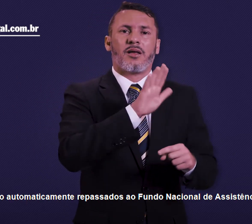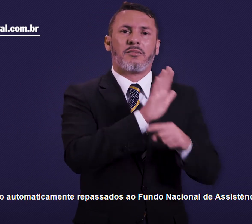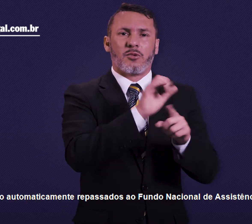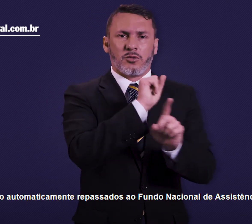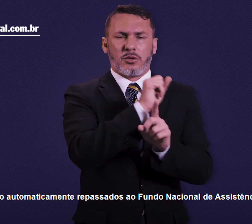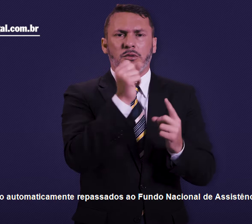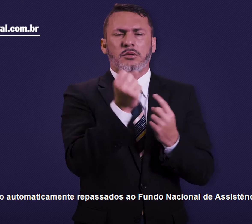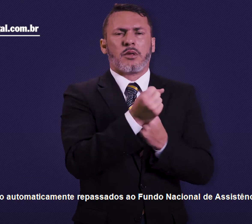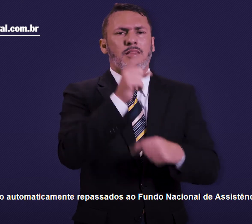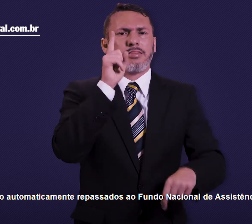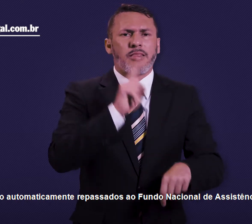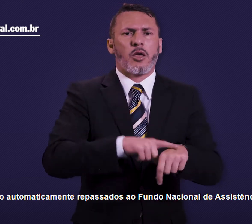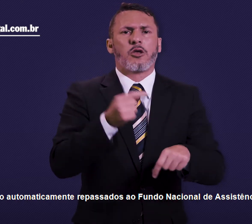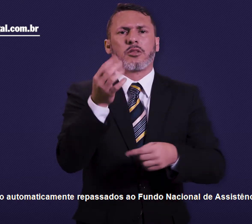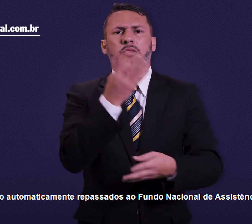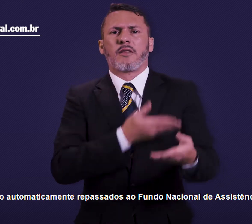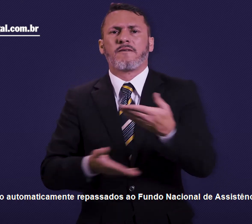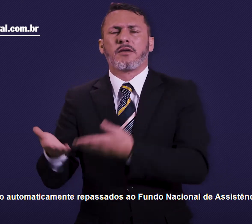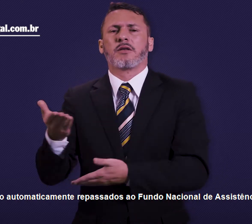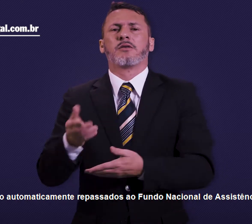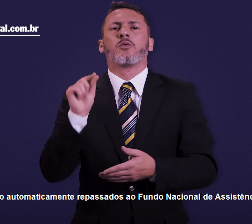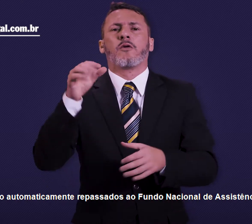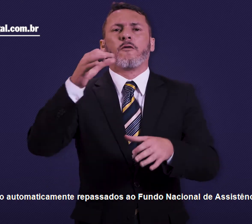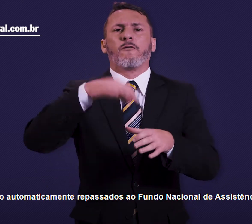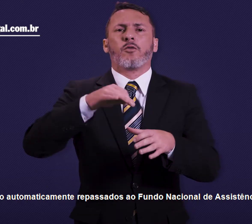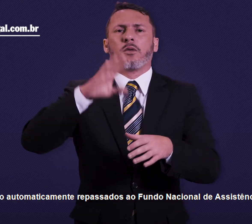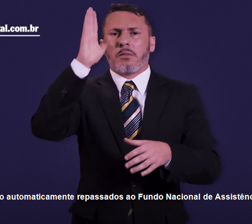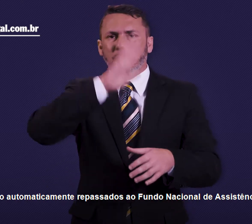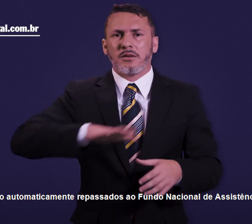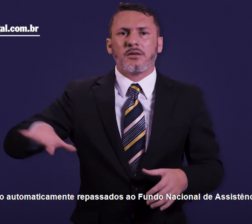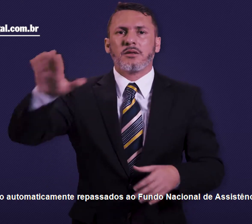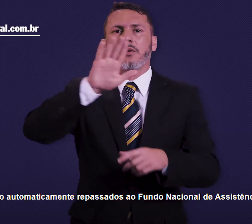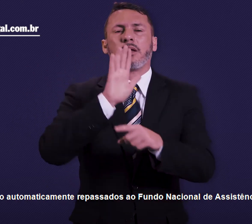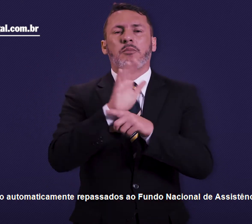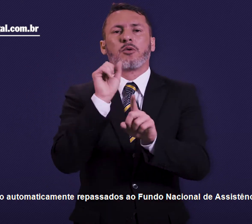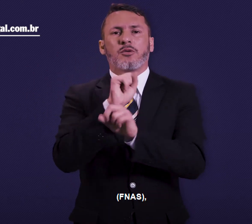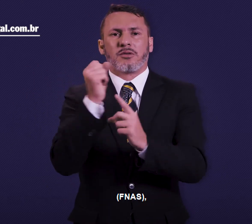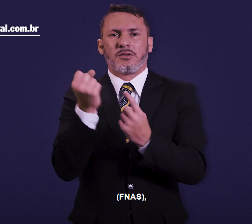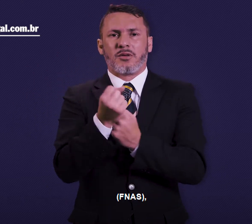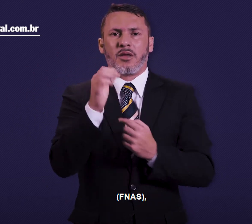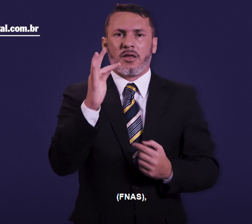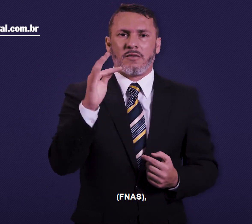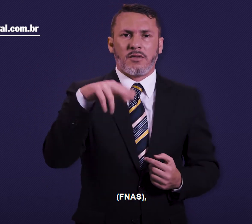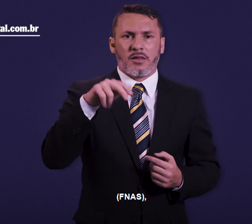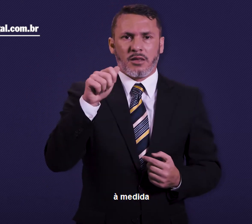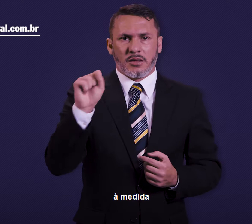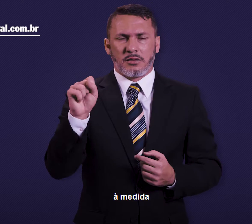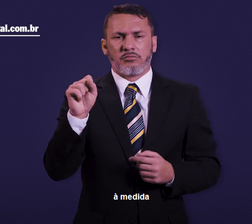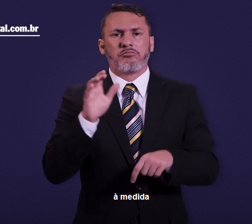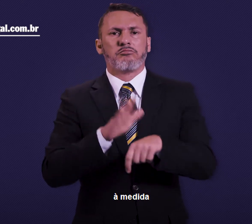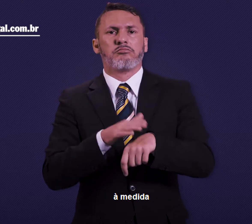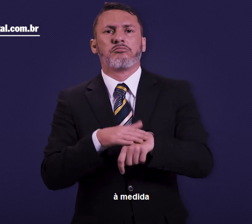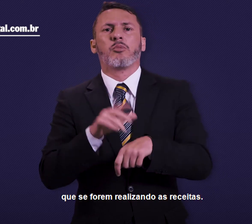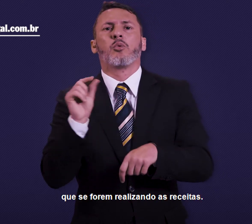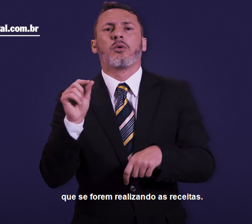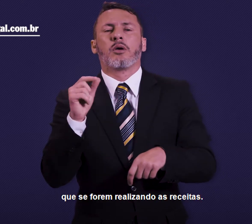serão automaticamente repassados ao Fundo Nacional de Assistência Social, FNAS, à medida que se